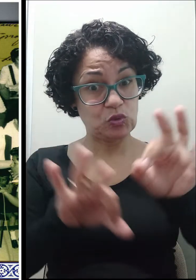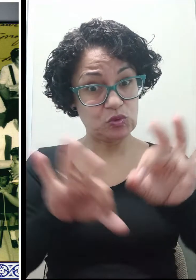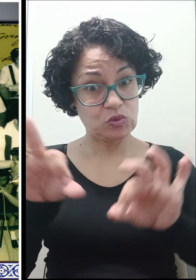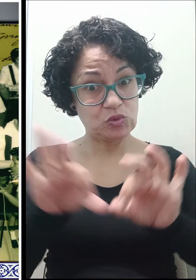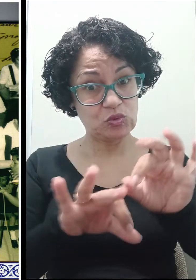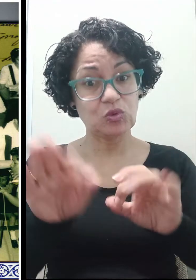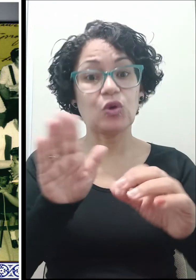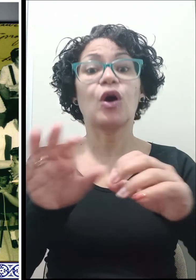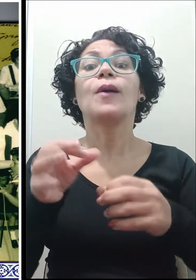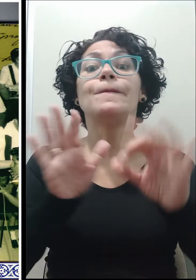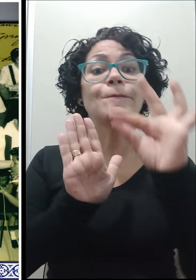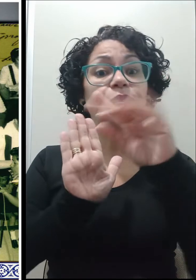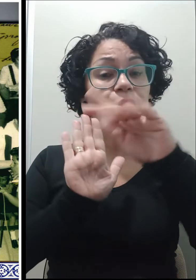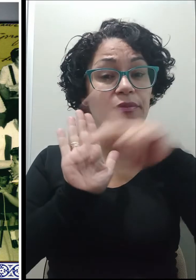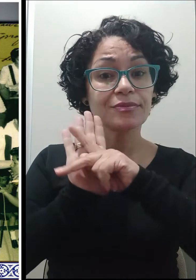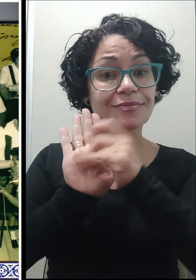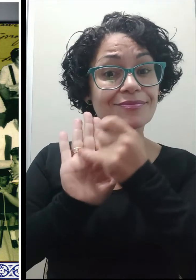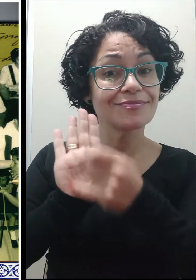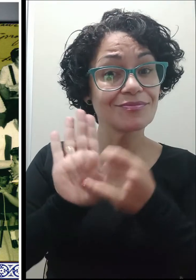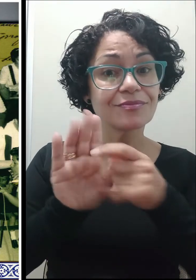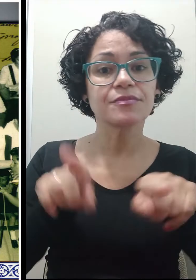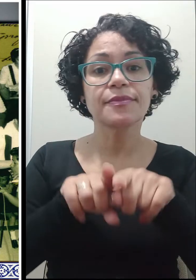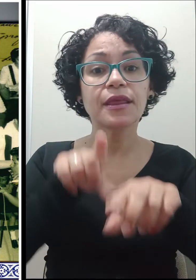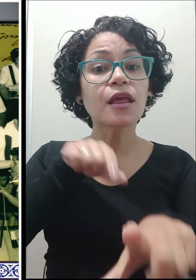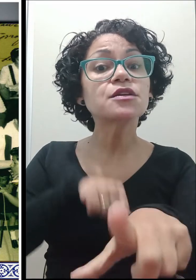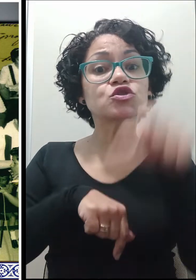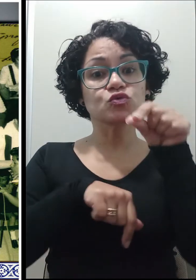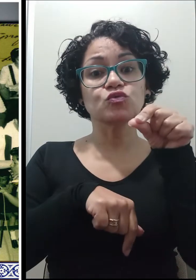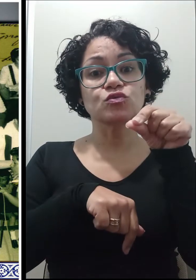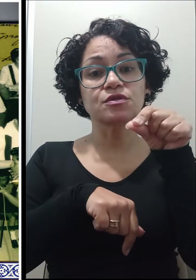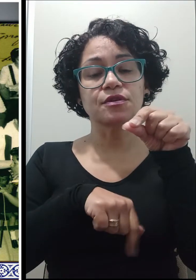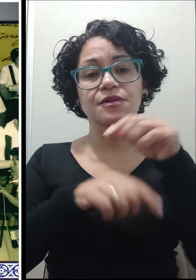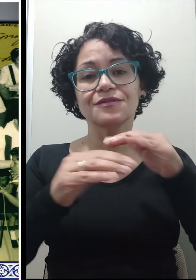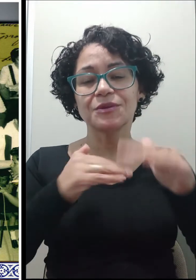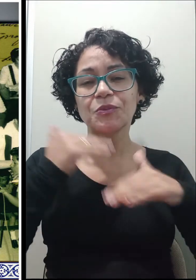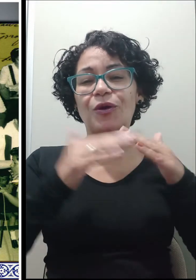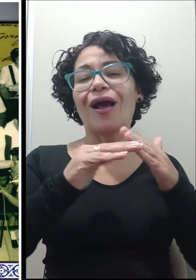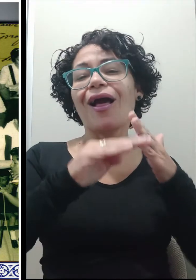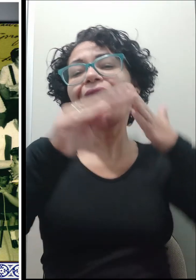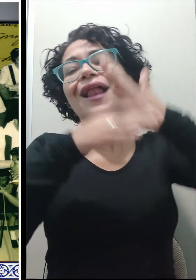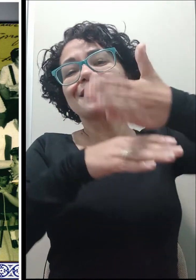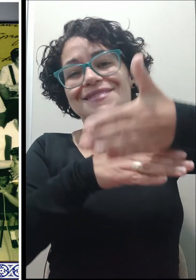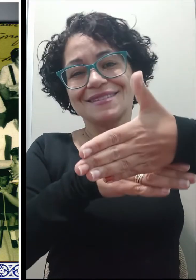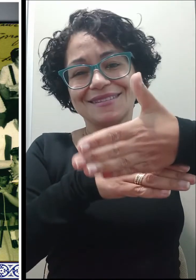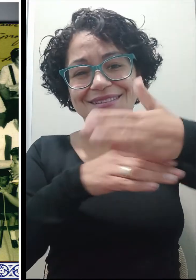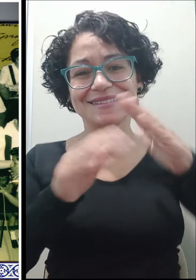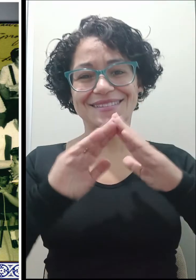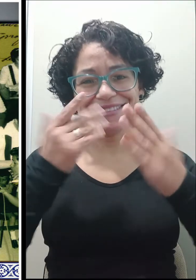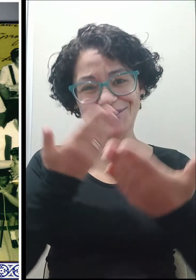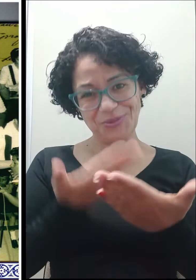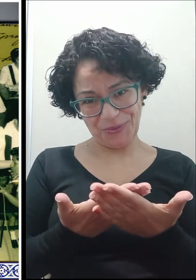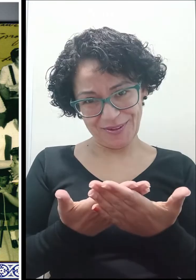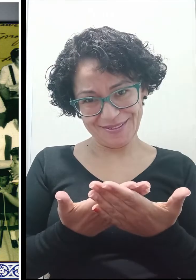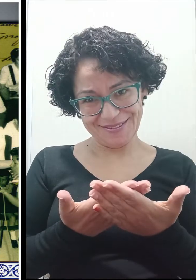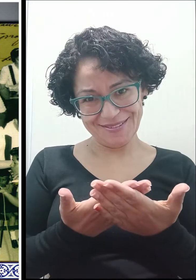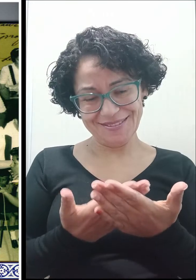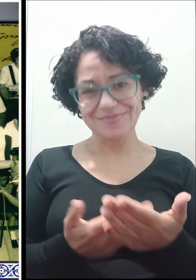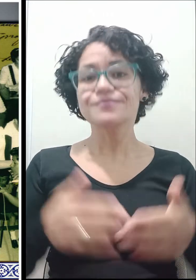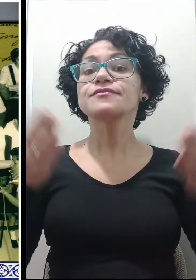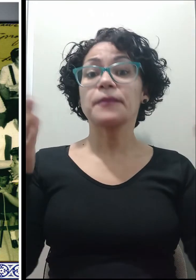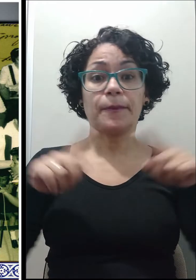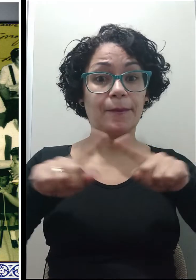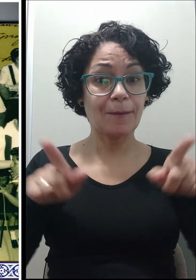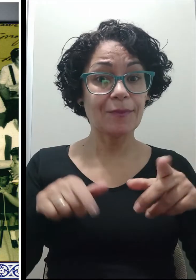organização, projetos e decisões que vão além da sala de aula. Porém,